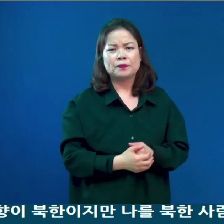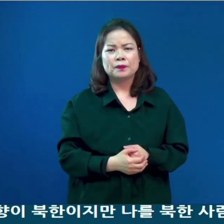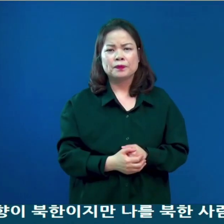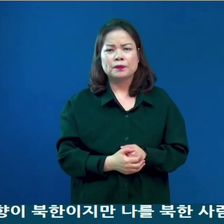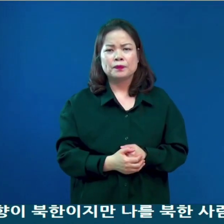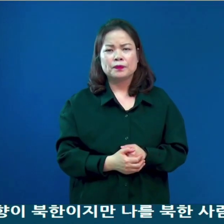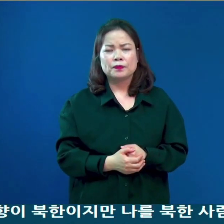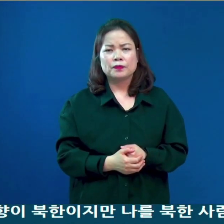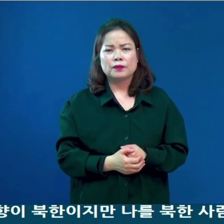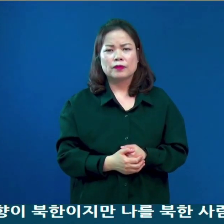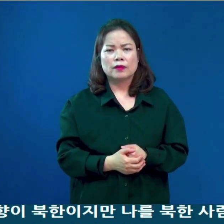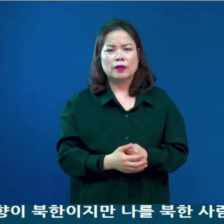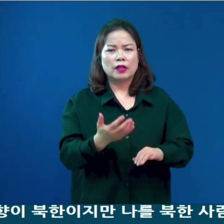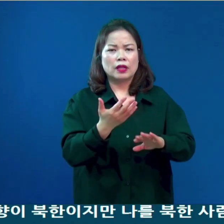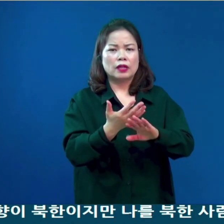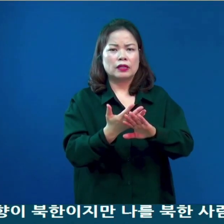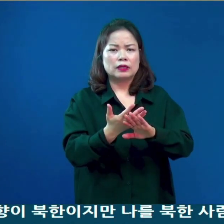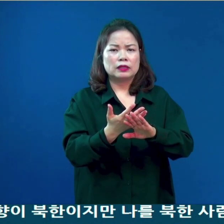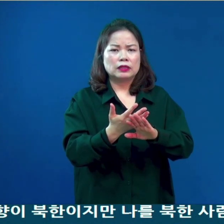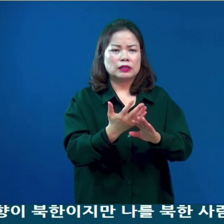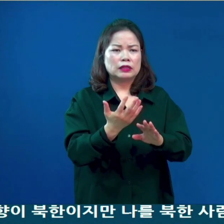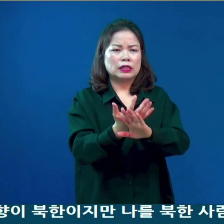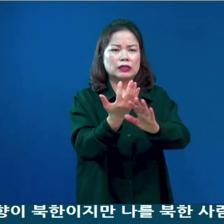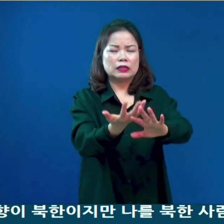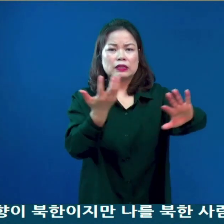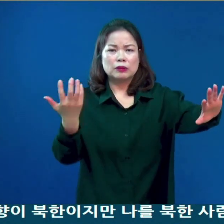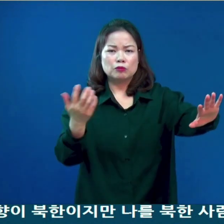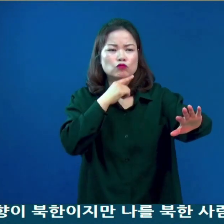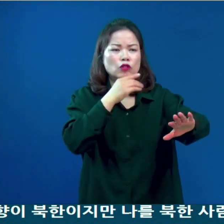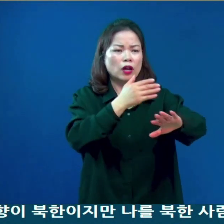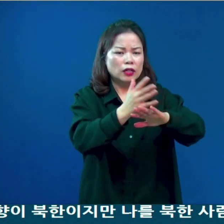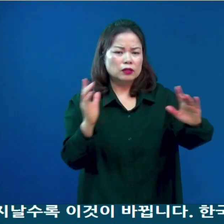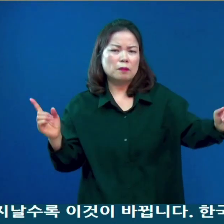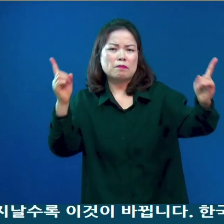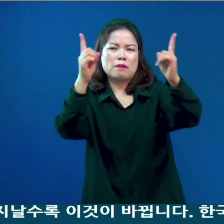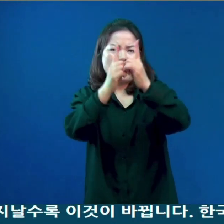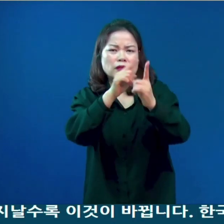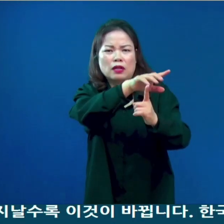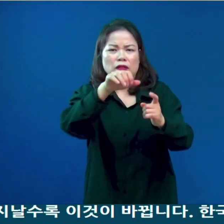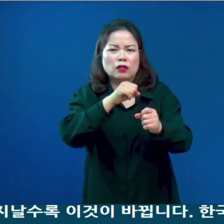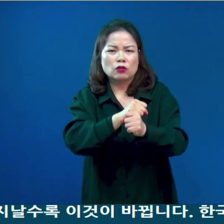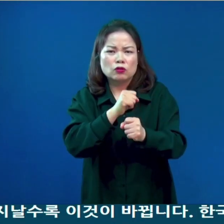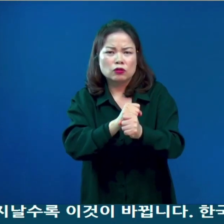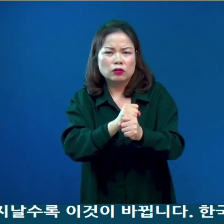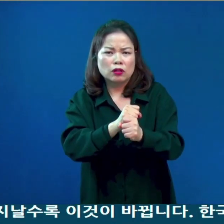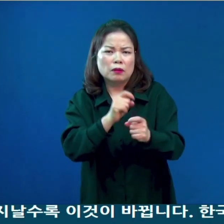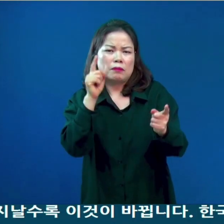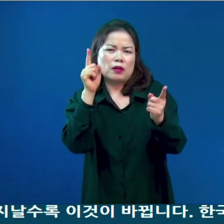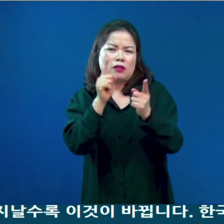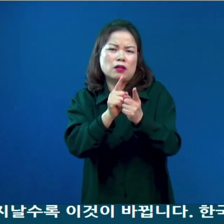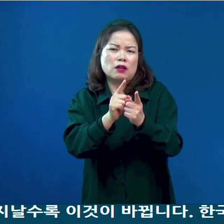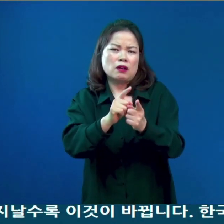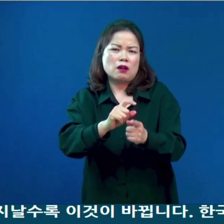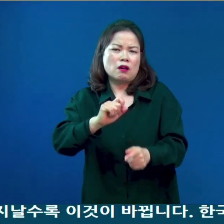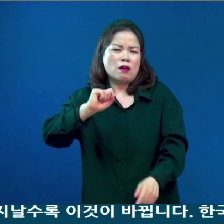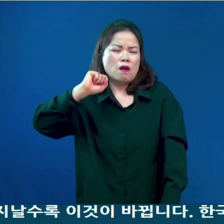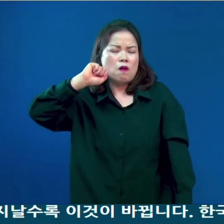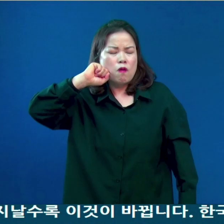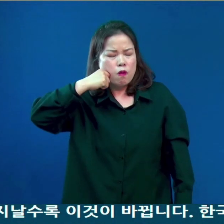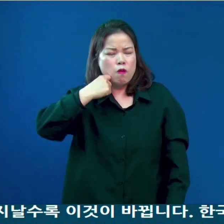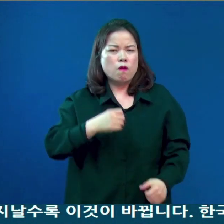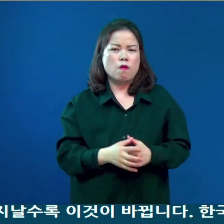이미 이산가족 상봉도 좀 잘 이루어지고 있지 않습니다. 사람들 대상자를 발굴하기가 점점 어려워지고